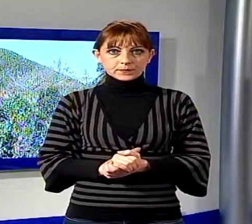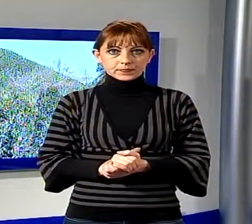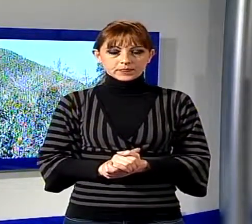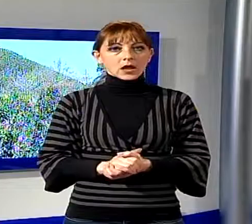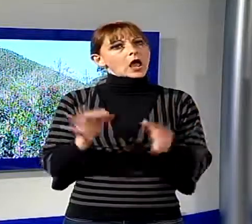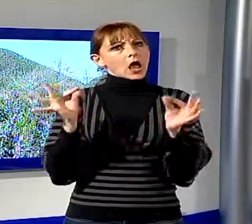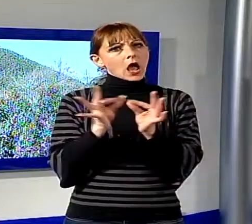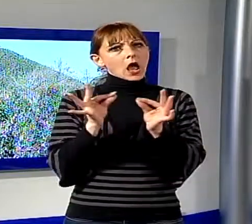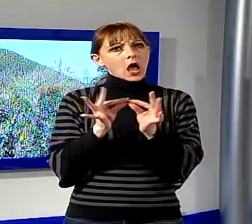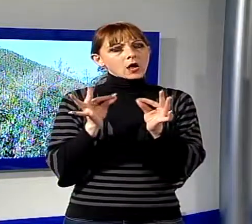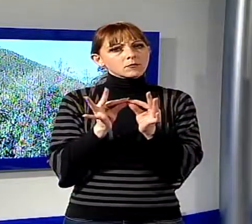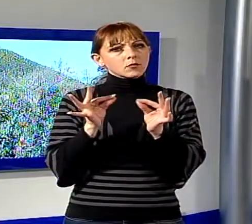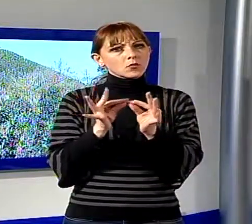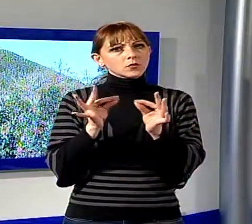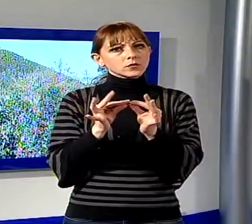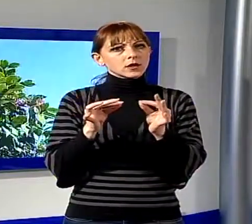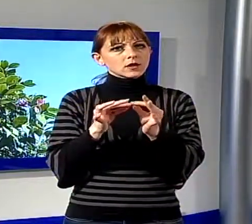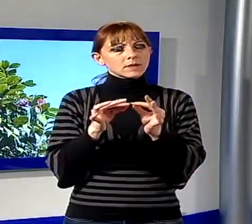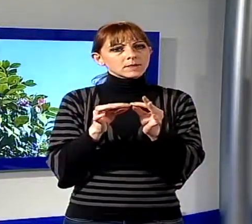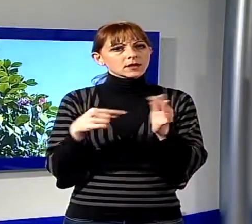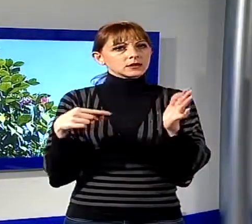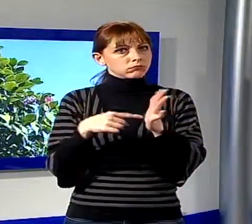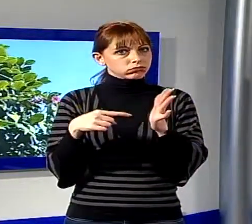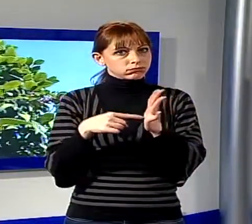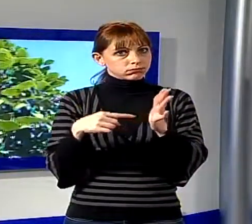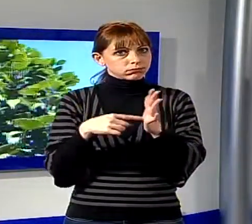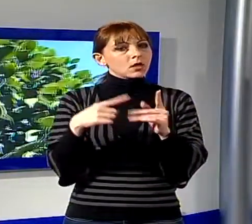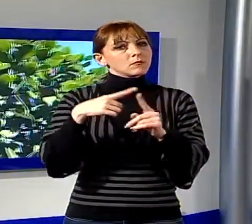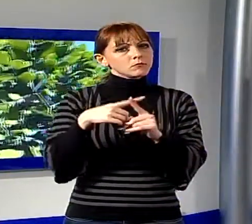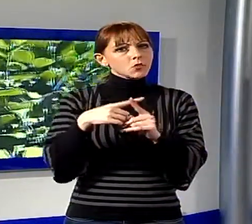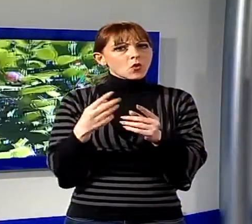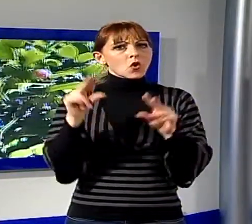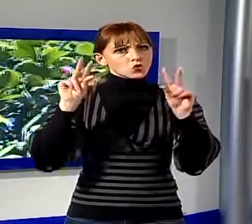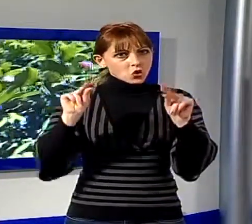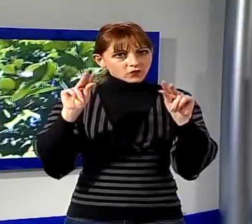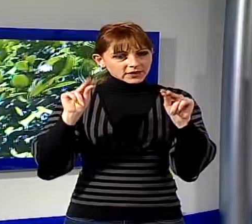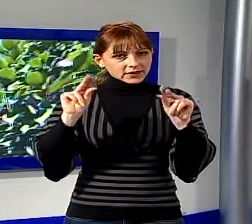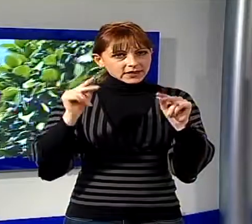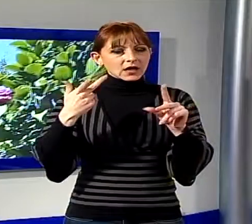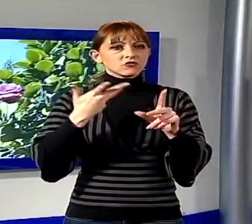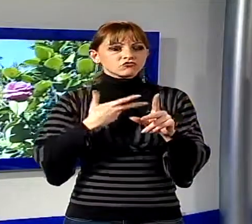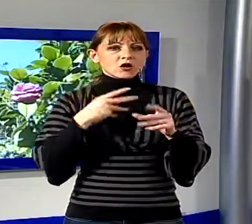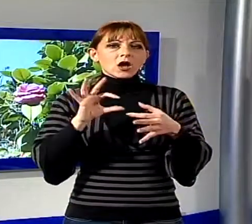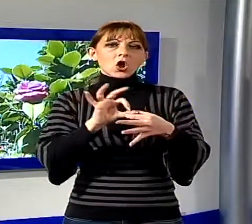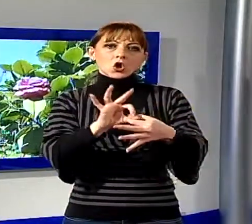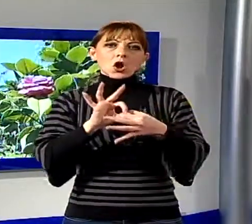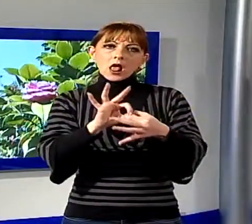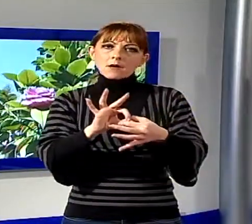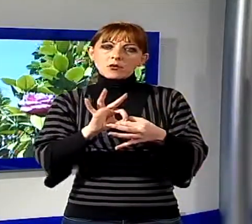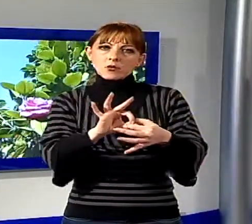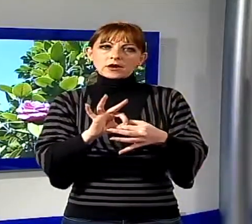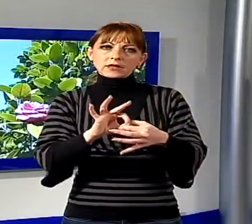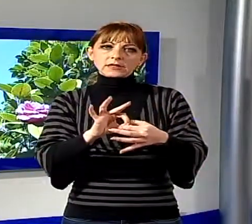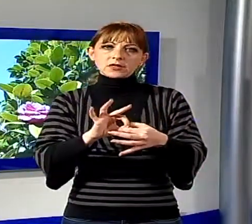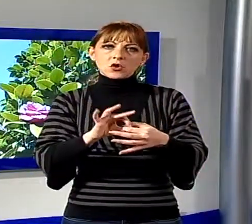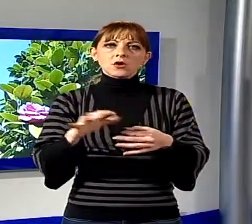condurranno i visitatori alla scoperta delle ville e dei giardini del Borgo delle Camelie, anche per questa edizione si rinnova la collaborazione con il Giappone.